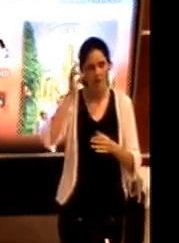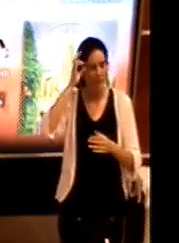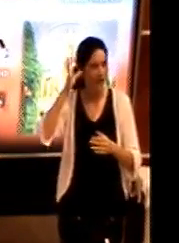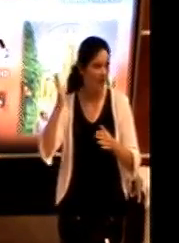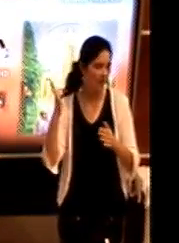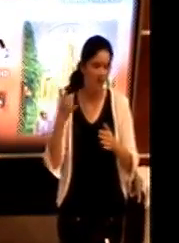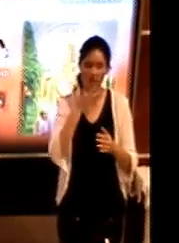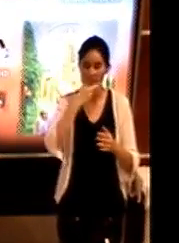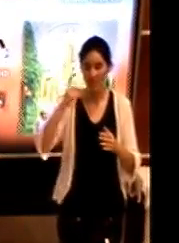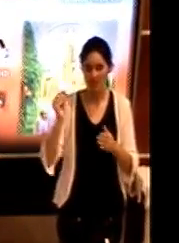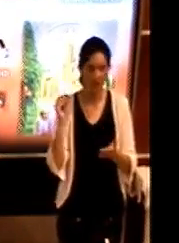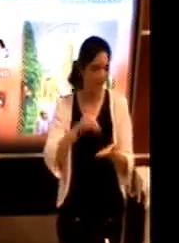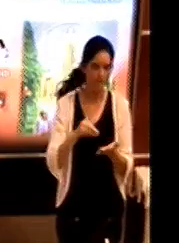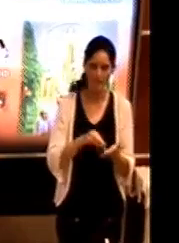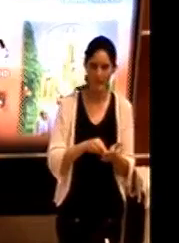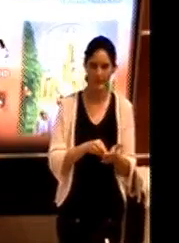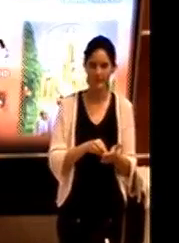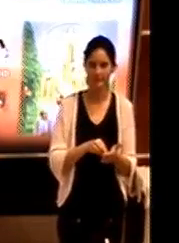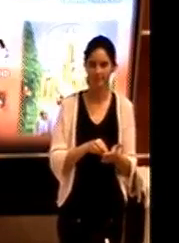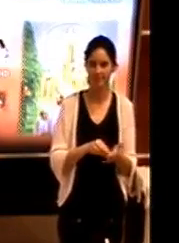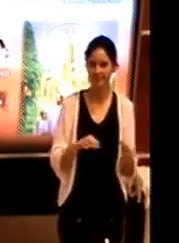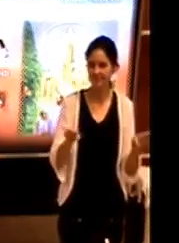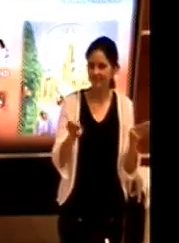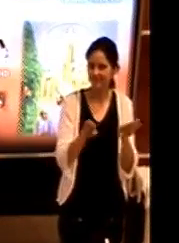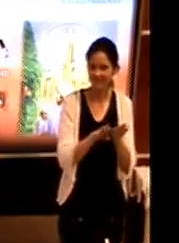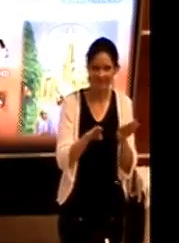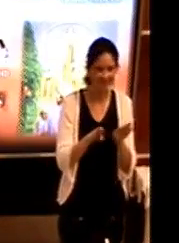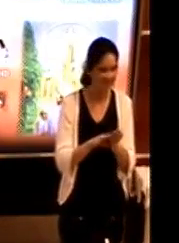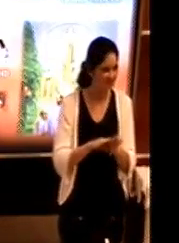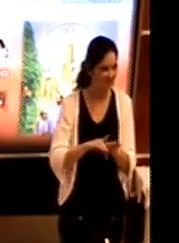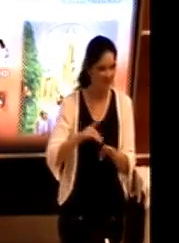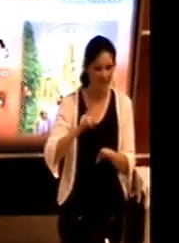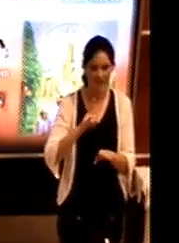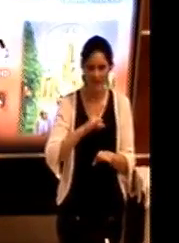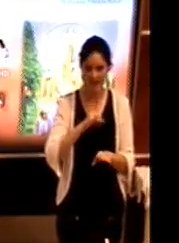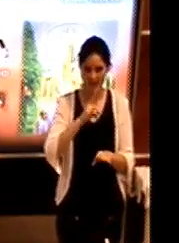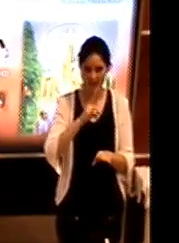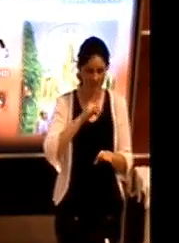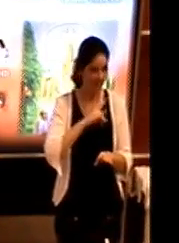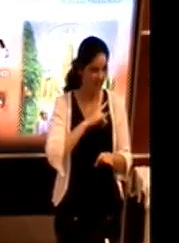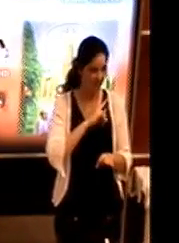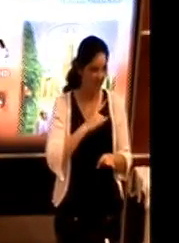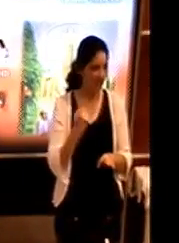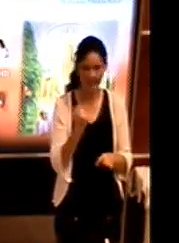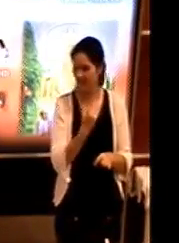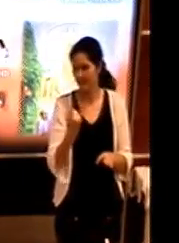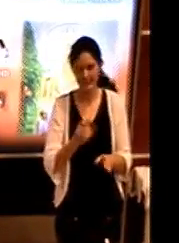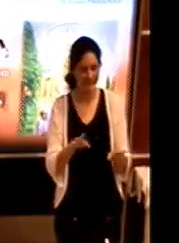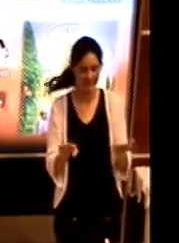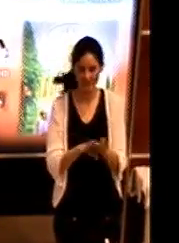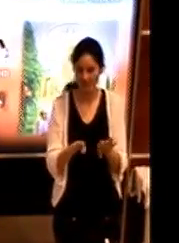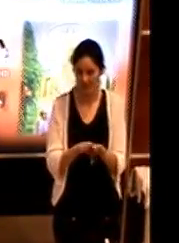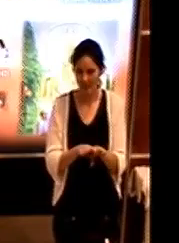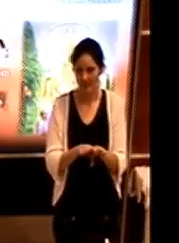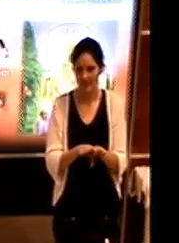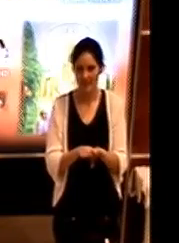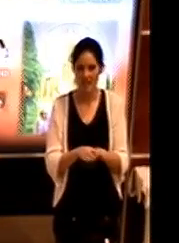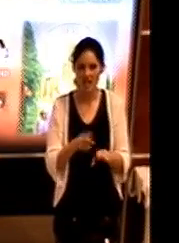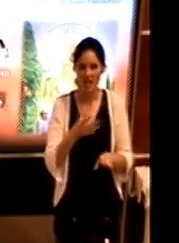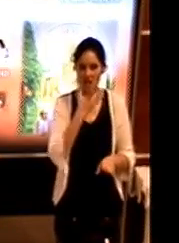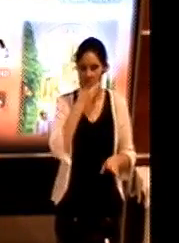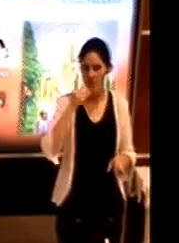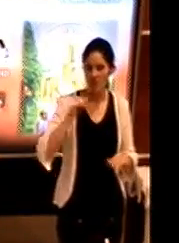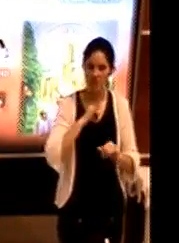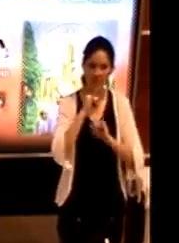igual. Hermanos, la gracia de Dios dada a Eva, Dios le dijo, no comerás de ese árbol.